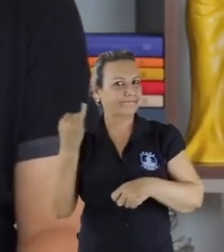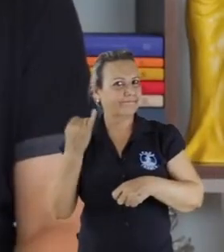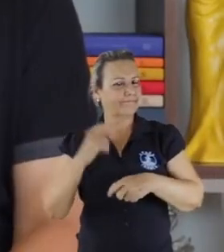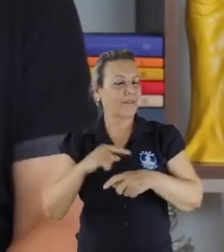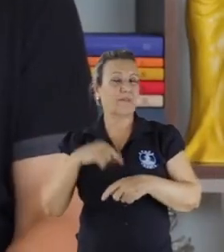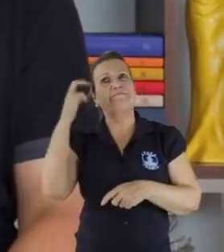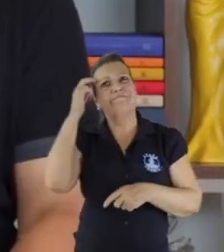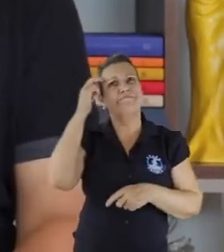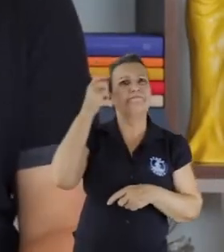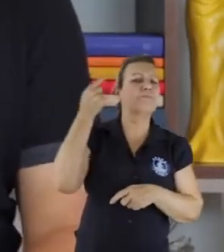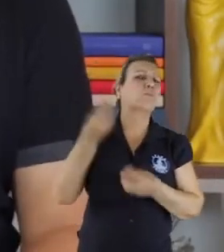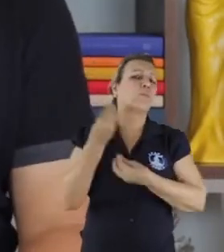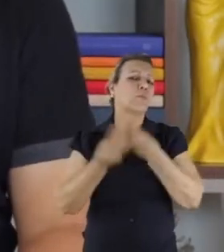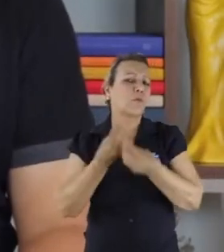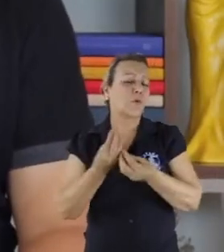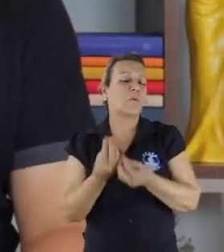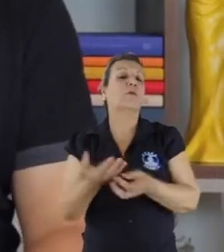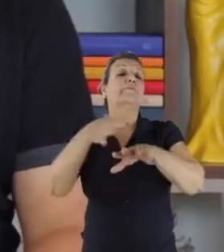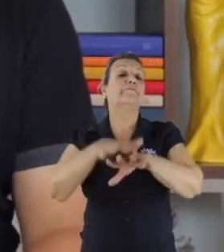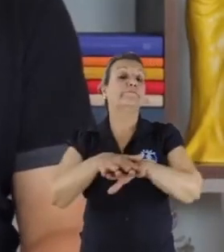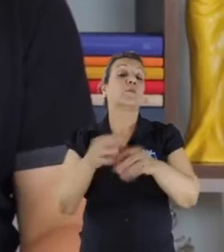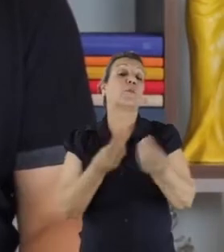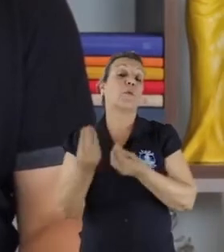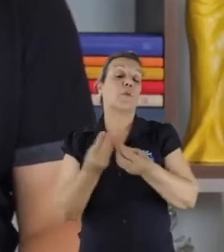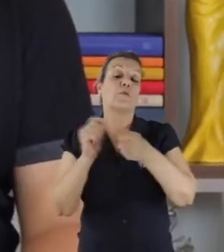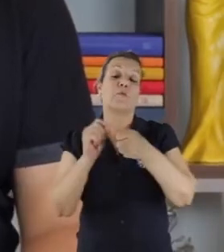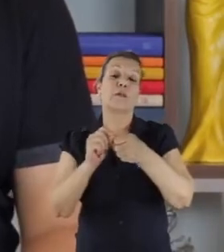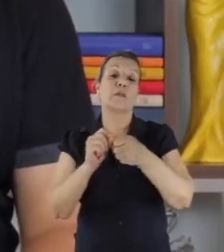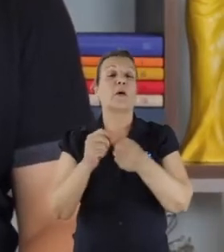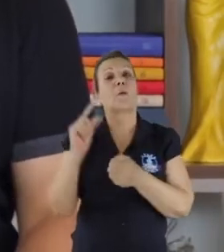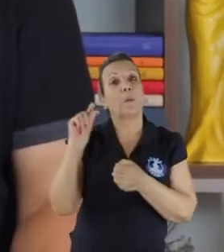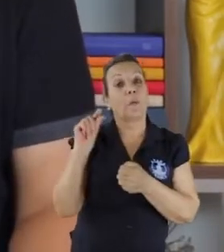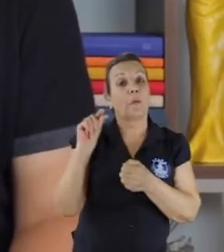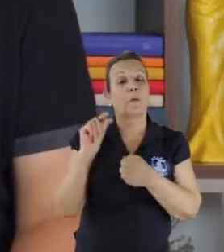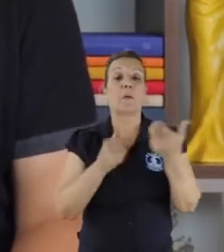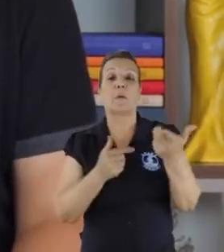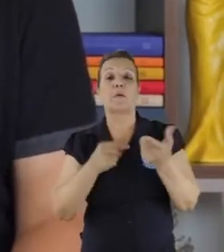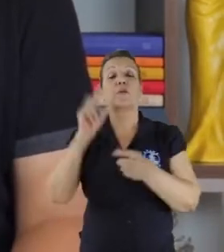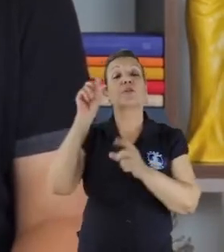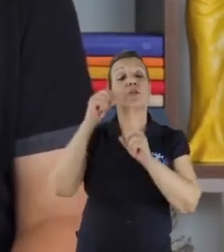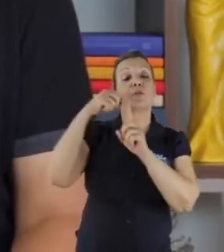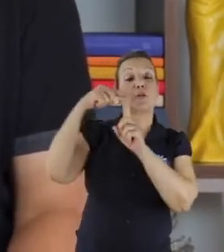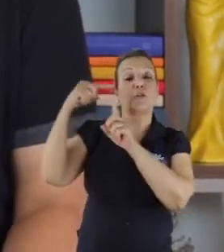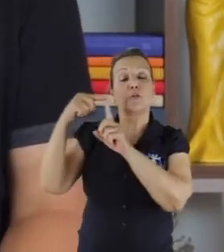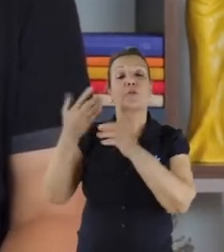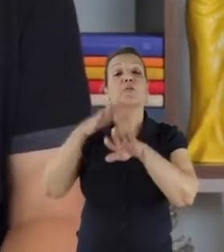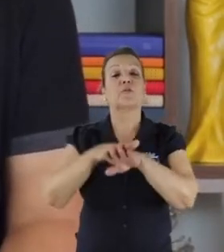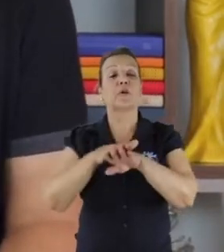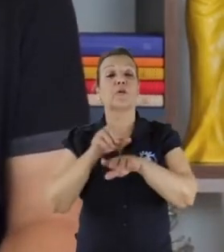necessária, mas eu não faço ideia de como isso deve ser realizado ou tampouco